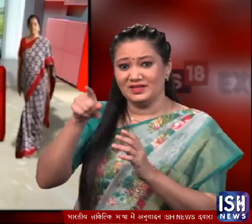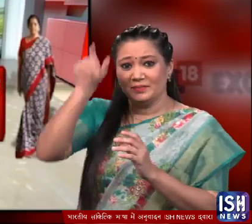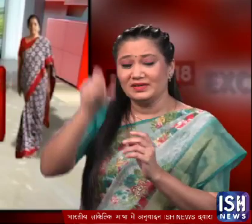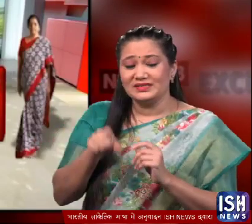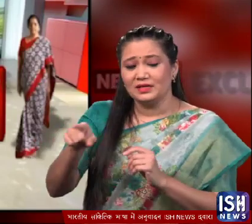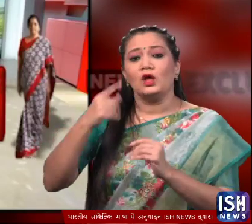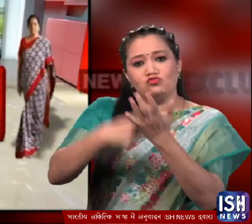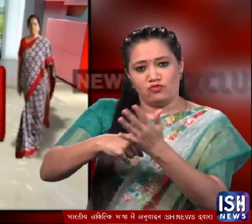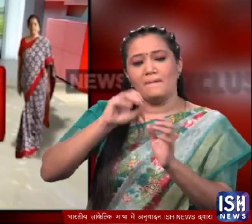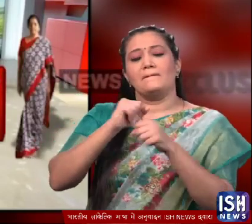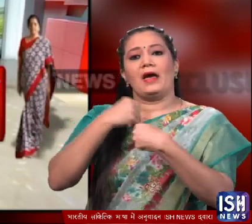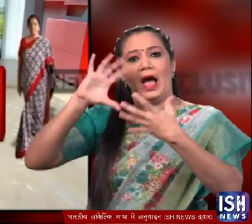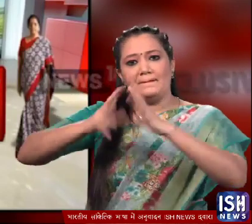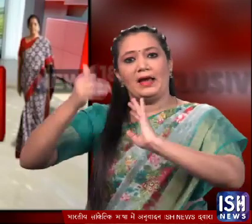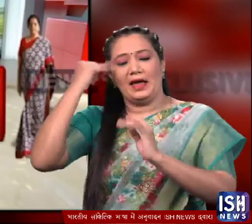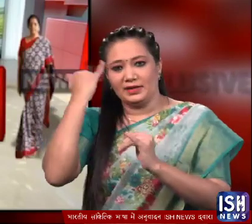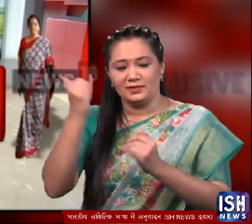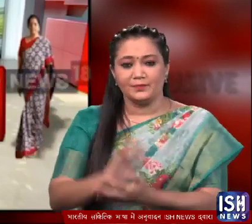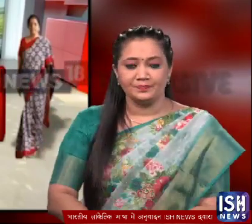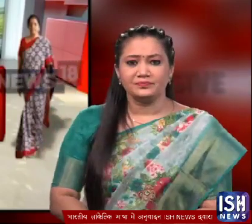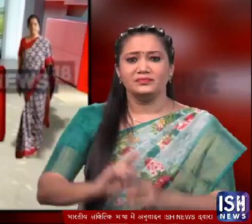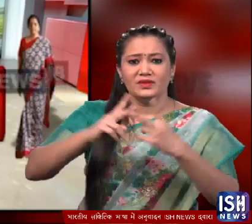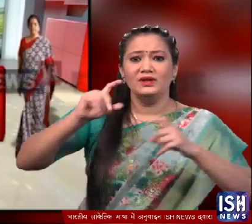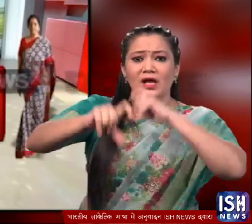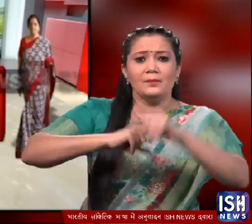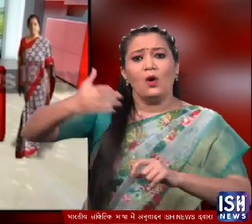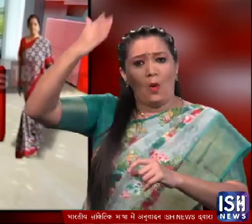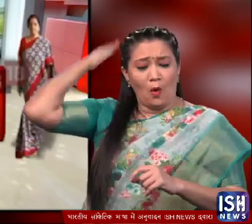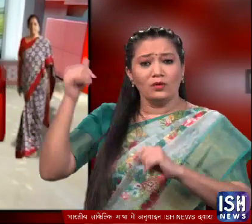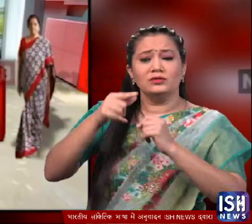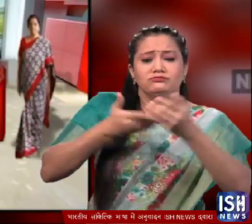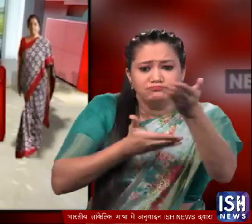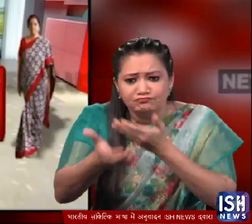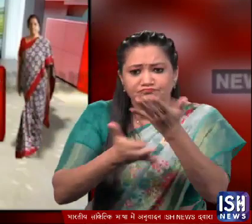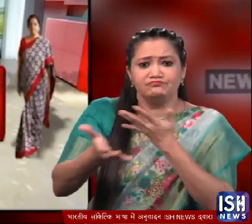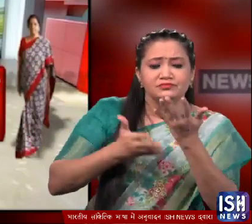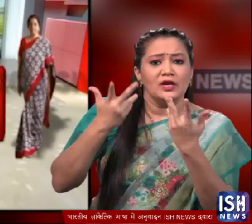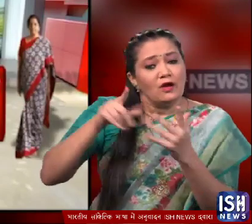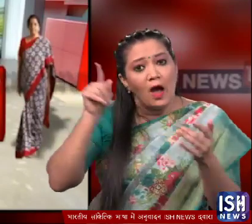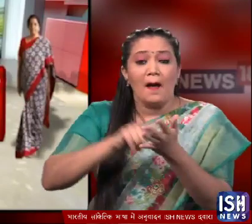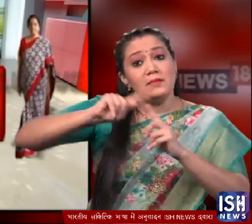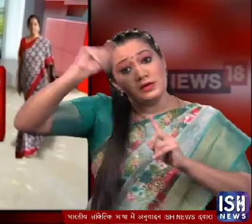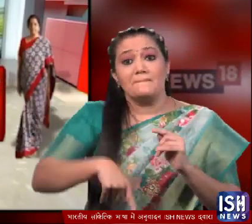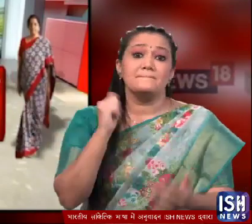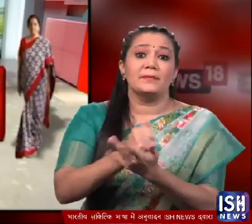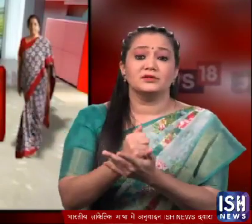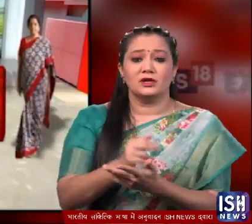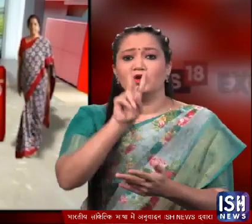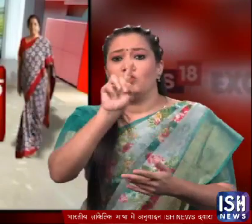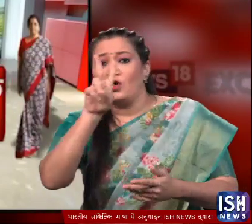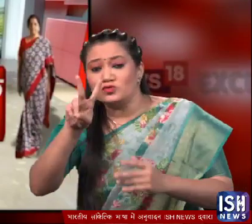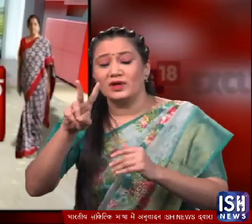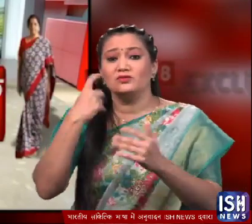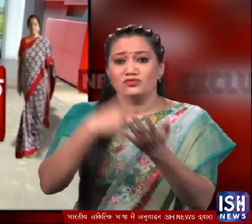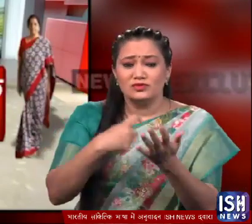जब यह कानून बनाया गया था, जिसके तहत कंपनियों ने उनके पहले हुई डील पर भी टैक्स वसूला जा सकता था। 2012 में बना